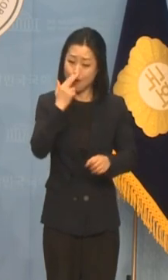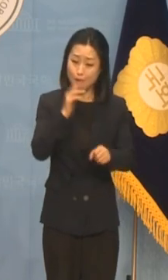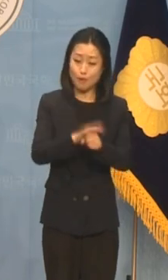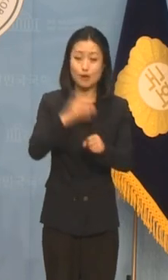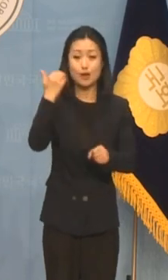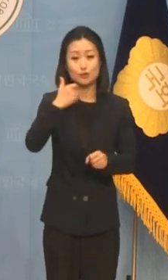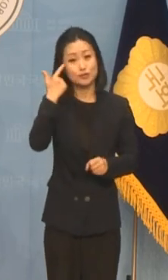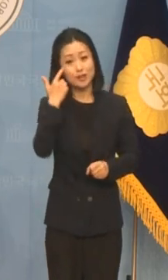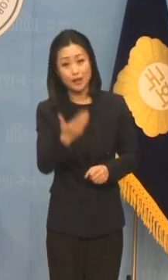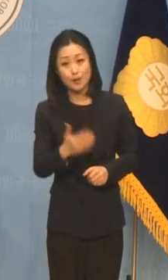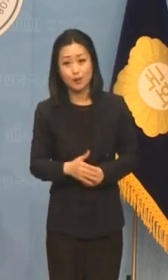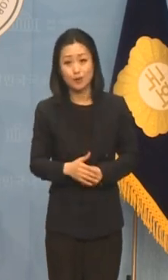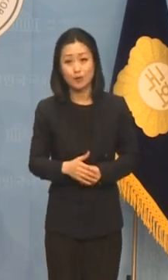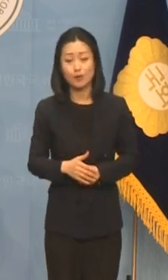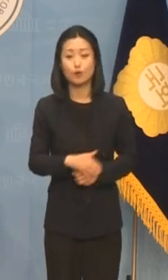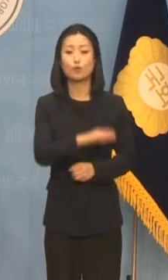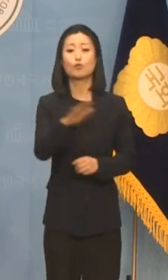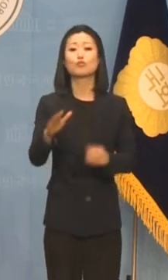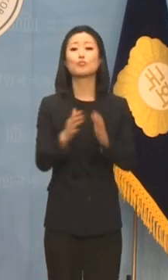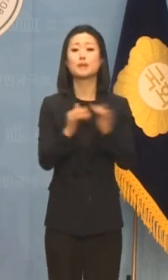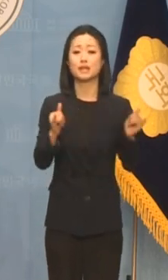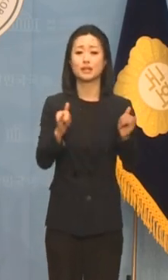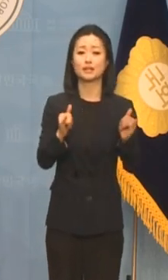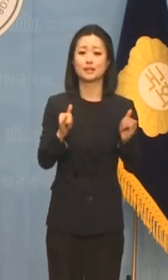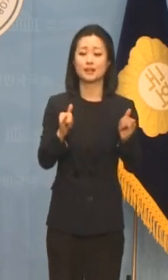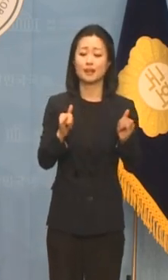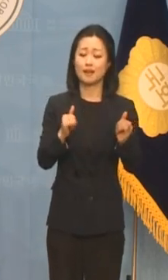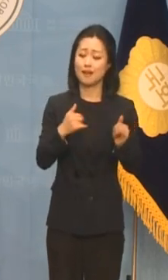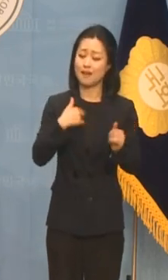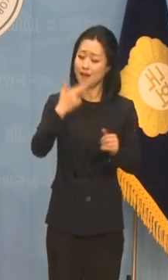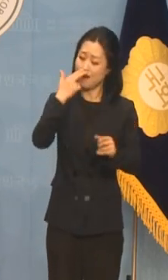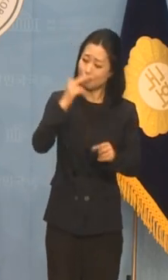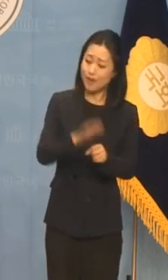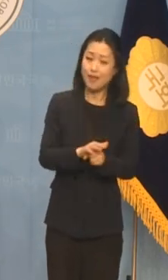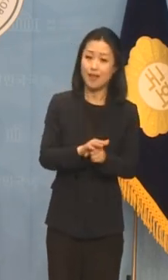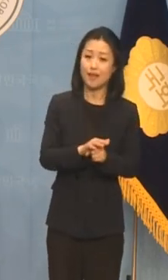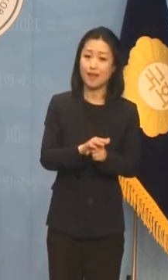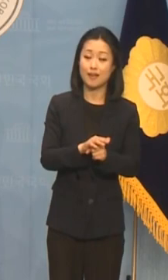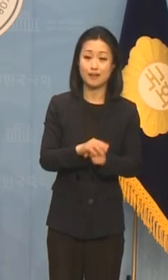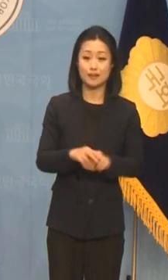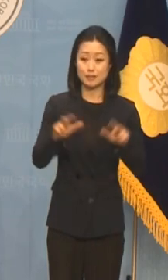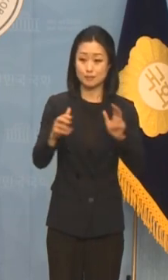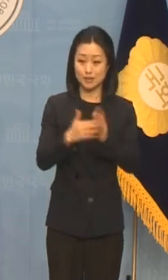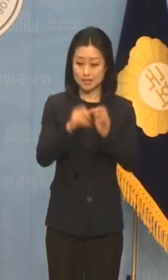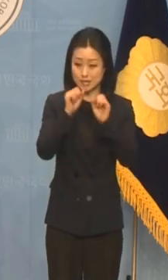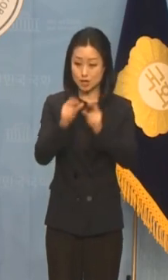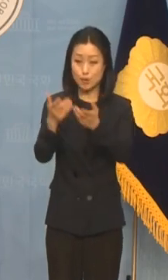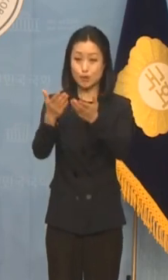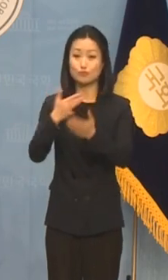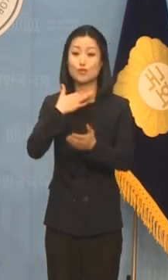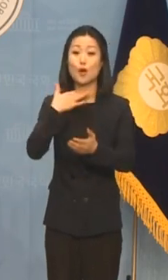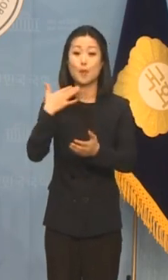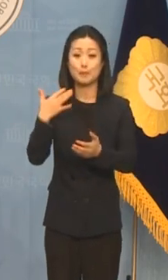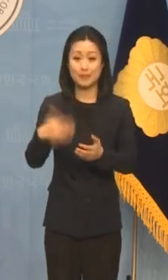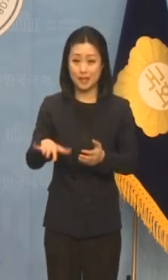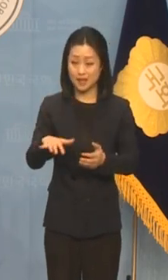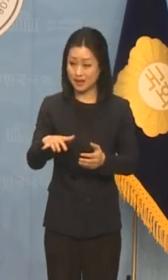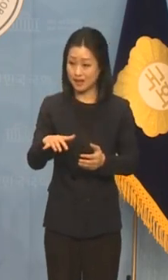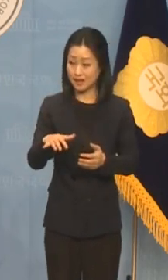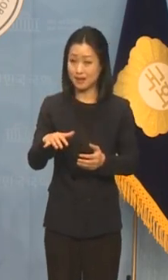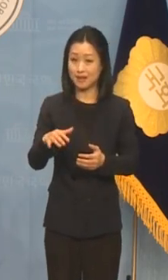노스 것은 우리 국민들입니다 자신에게는 한 번도 기회를 준 적이 없다고도